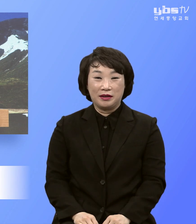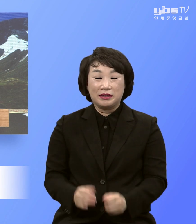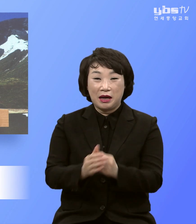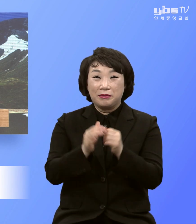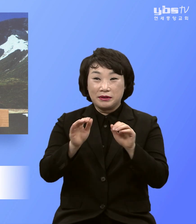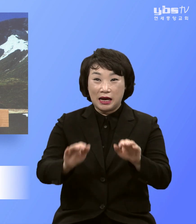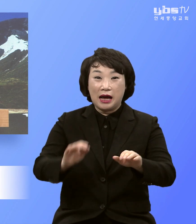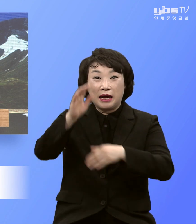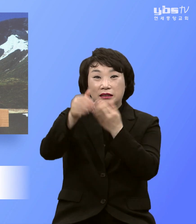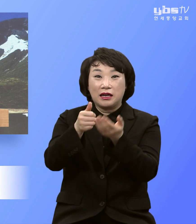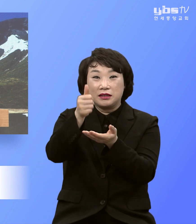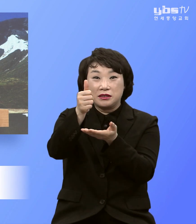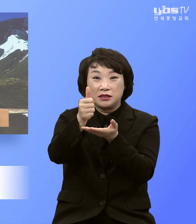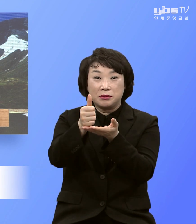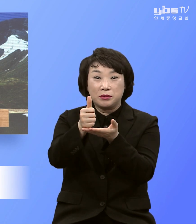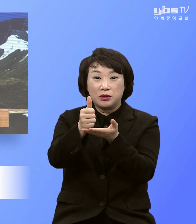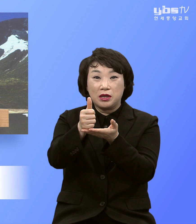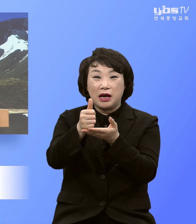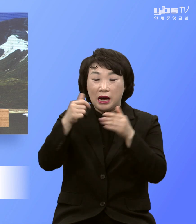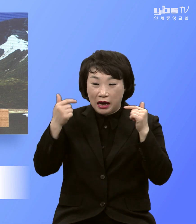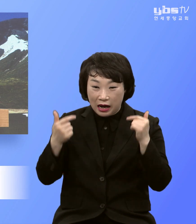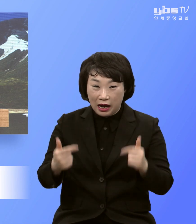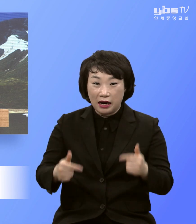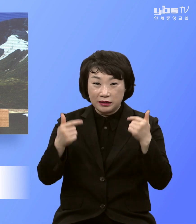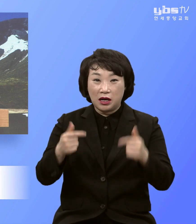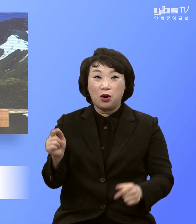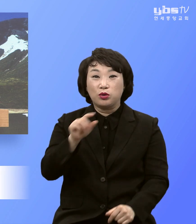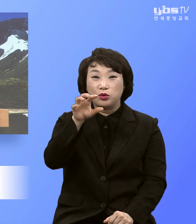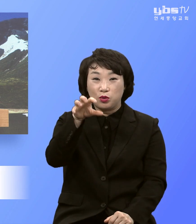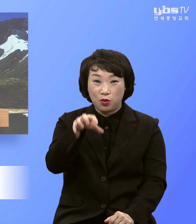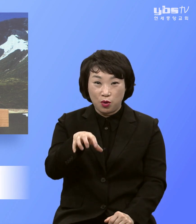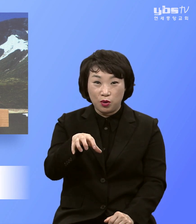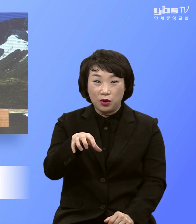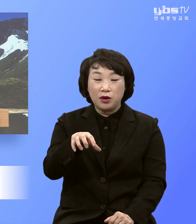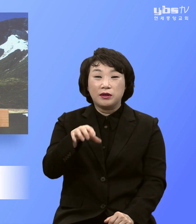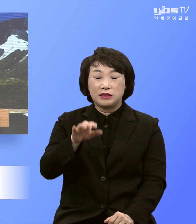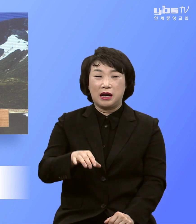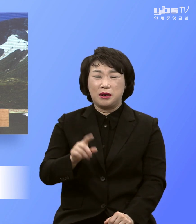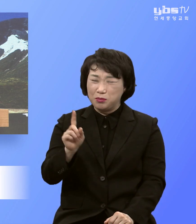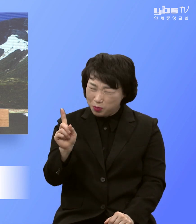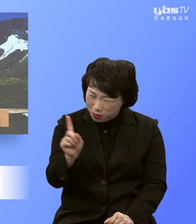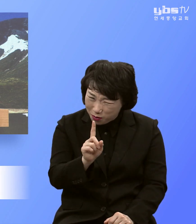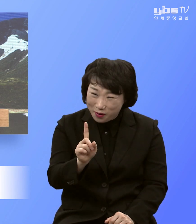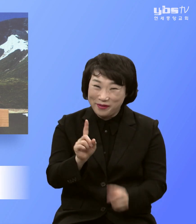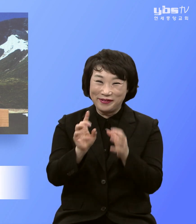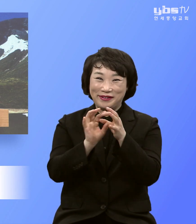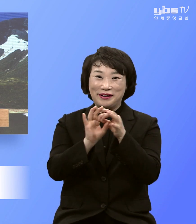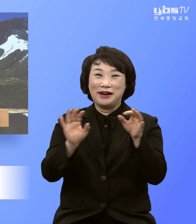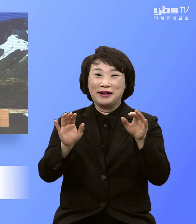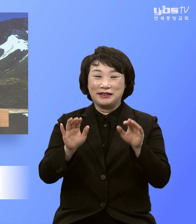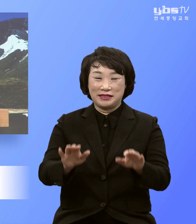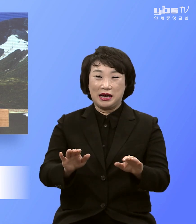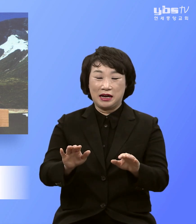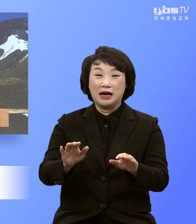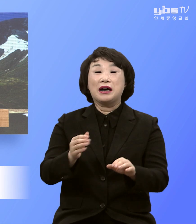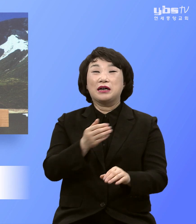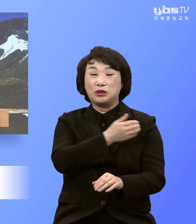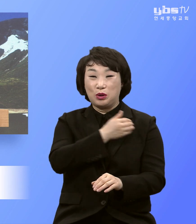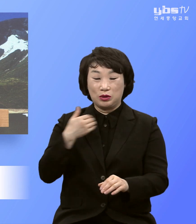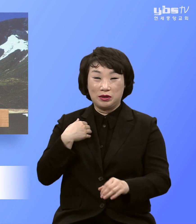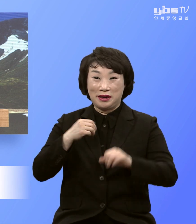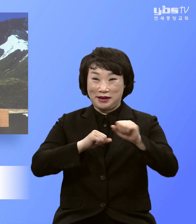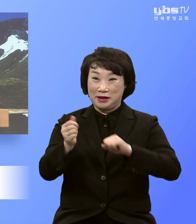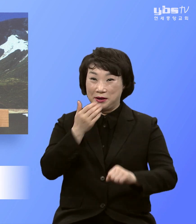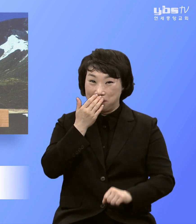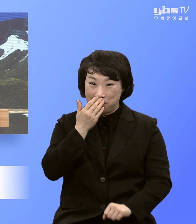그러므로 그분은 언제 어디서나 무엇이든지 능히 하실